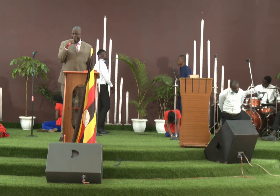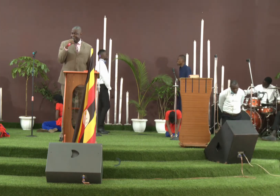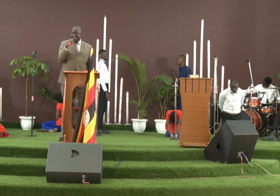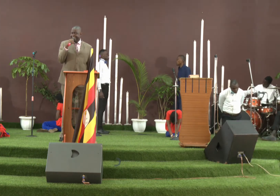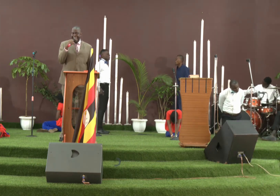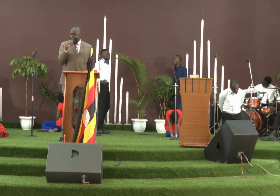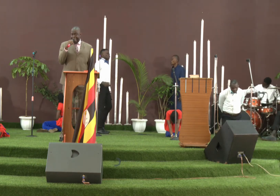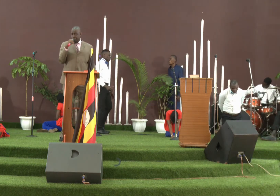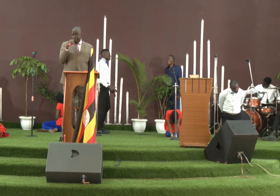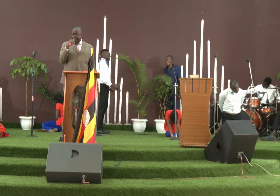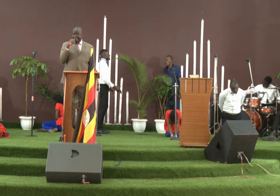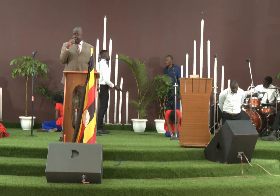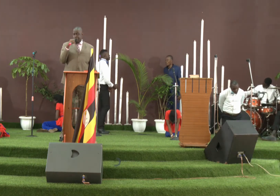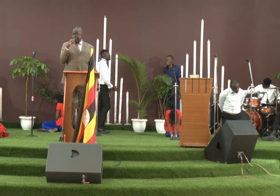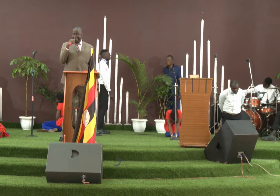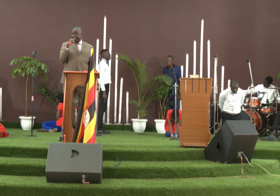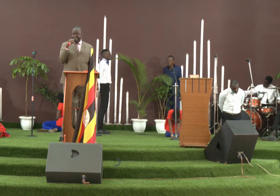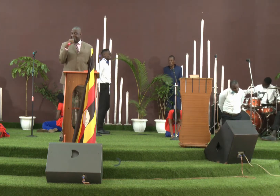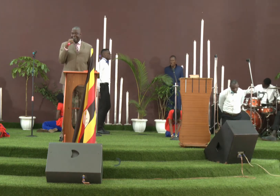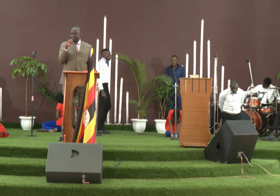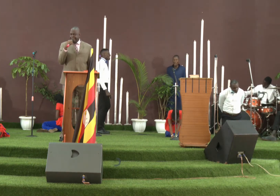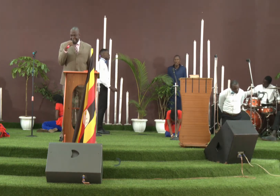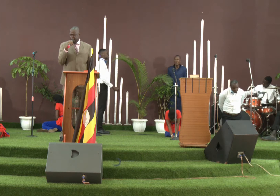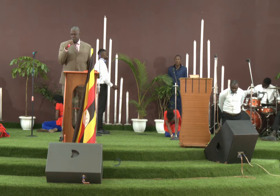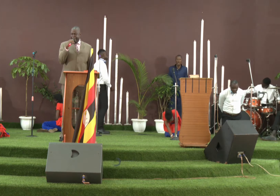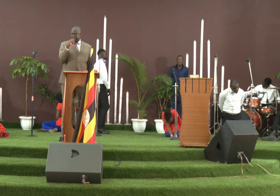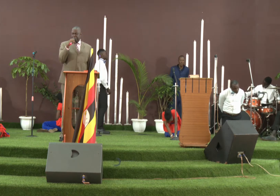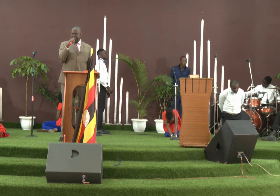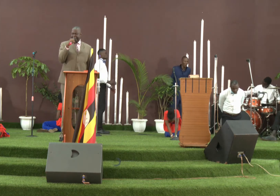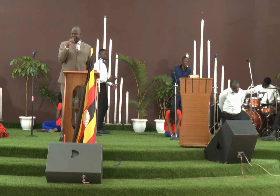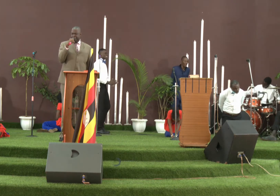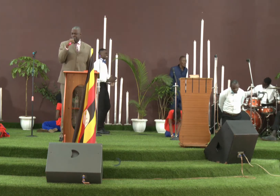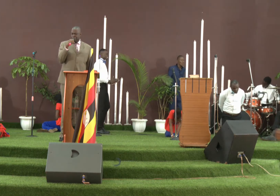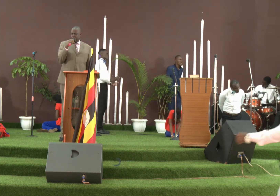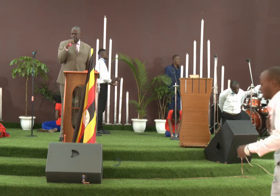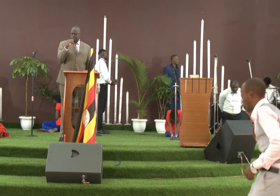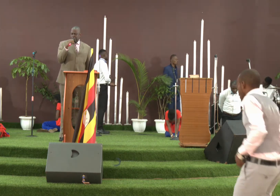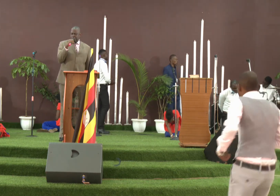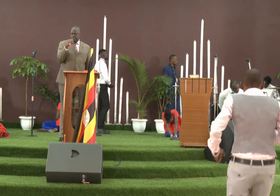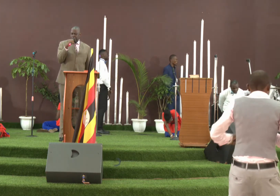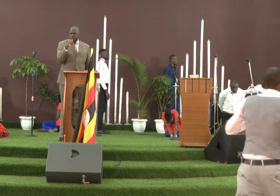nobe manye Atobe na koweza Ye kwaso vola sebo